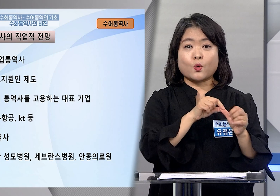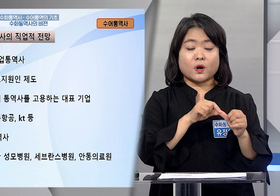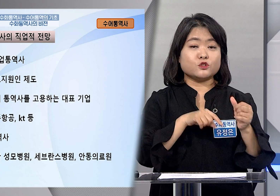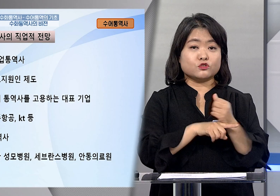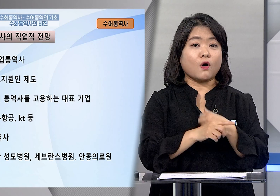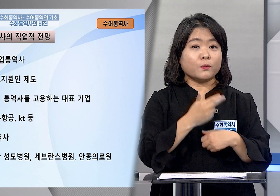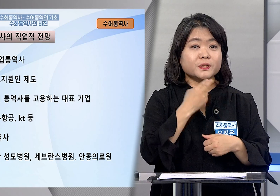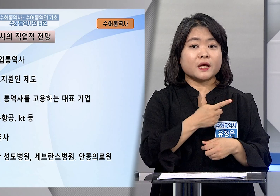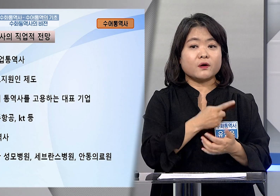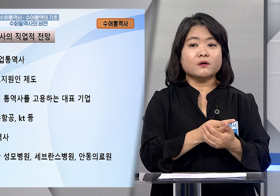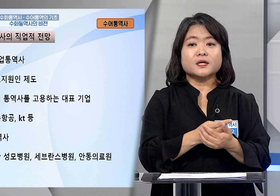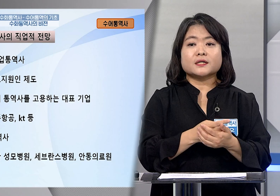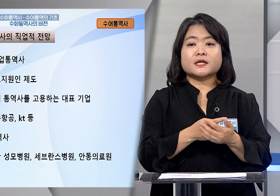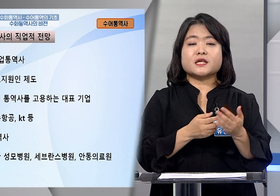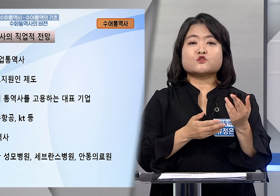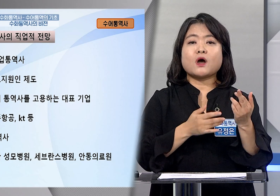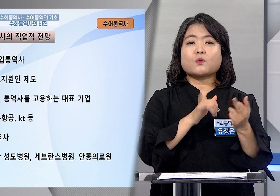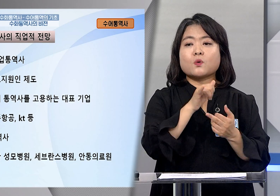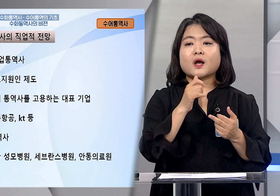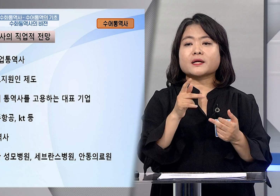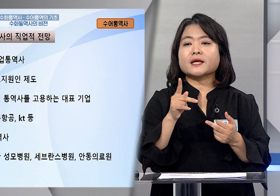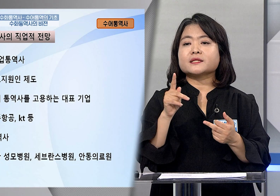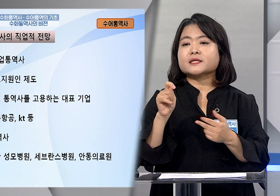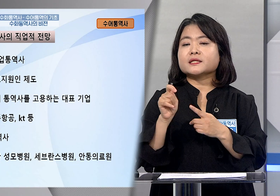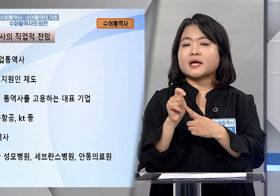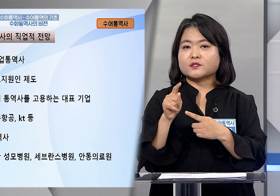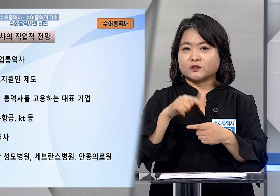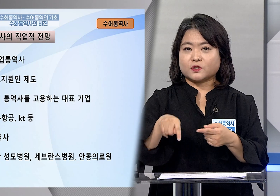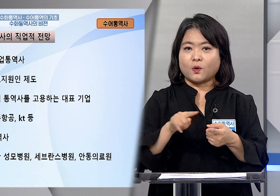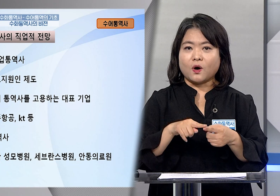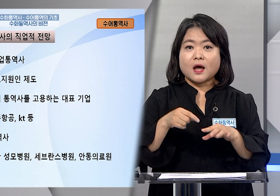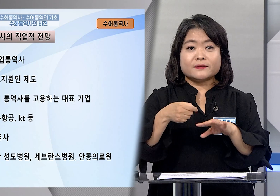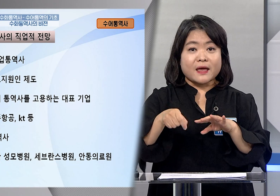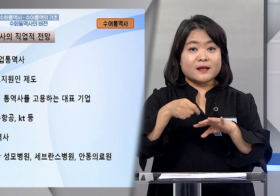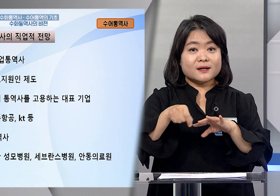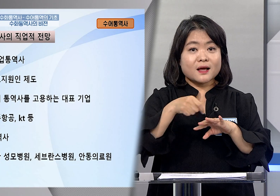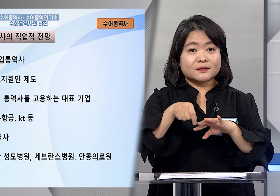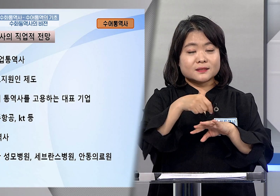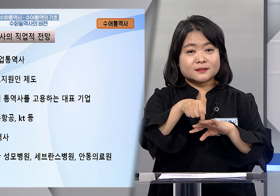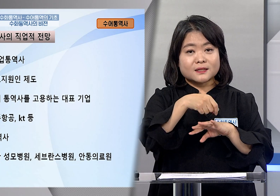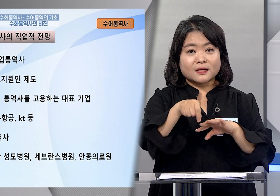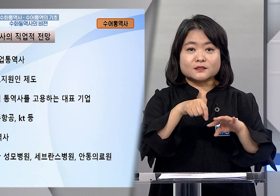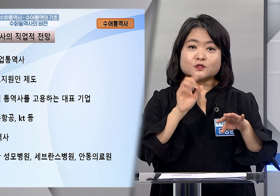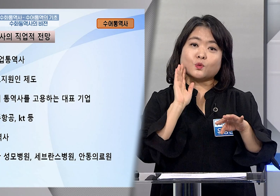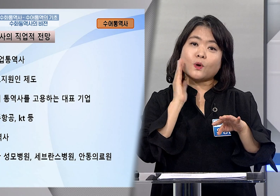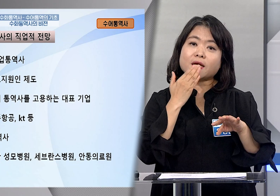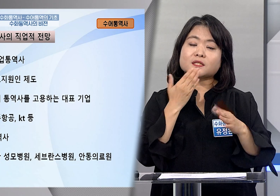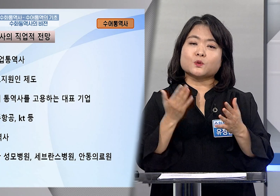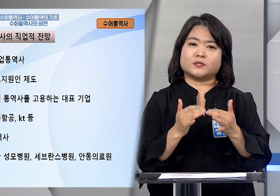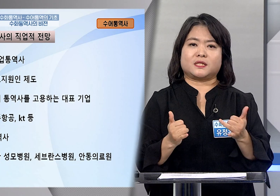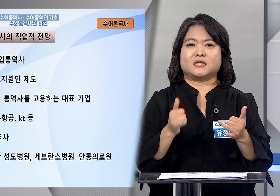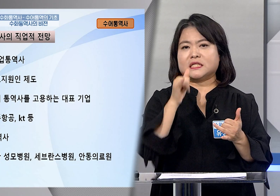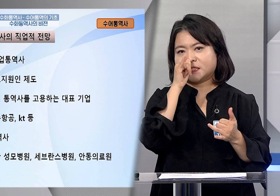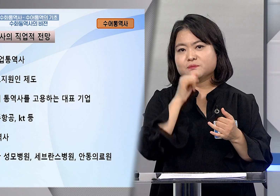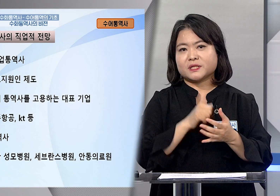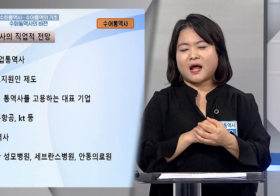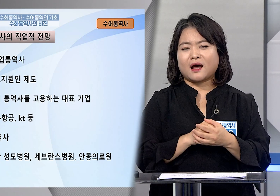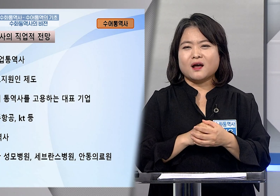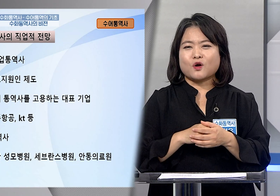고용할 이유가 없잖아요. 제주항공과 KT에서는요, 네일아트를 하는 농아인 근로자들이 있습니다.